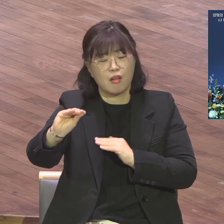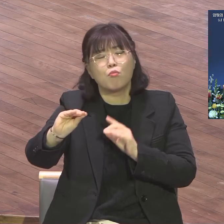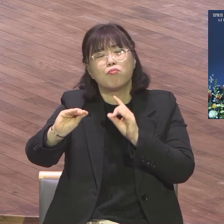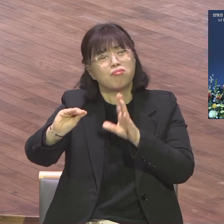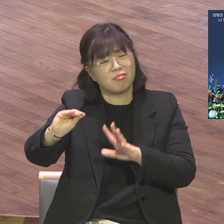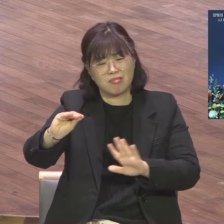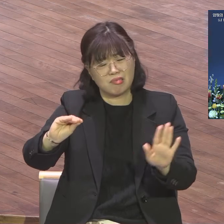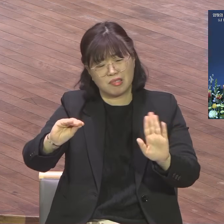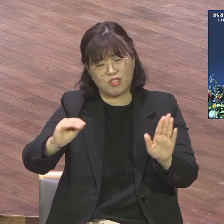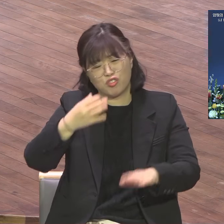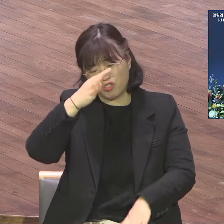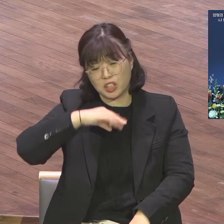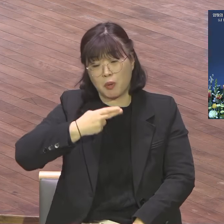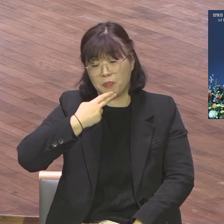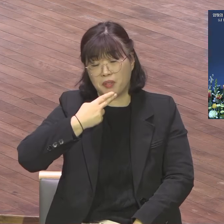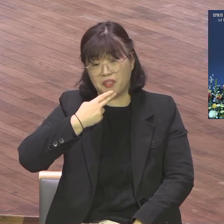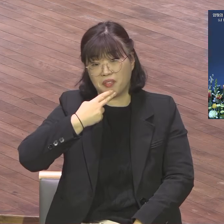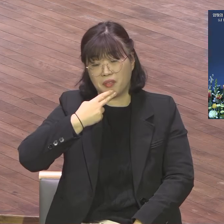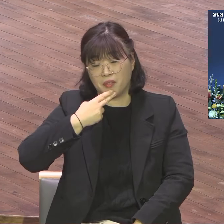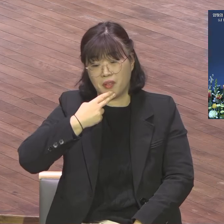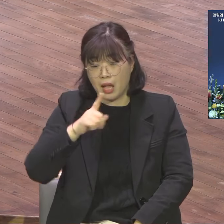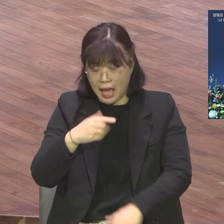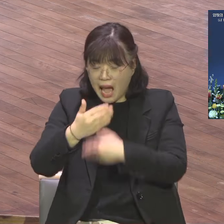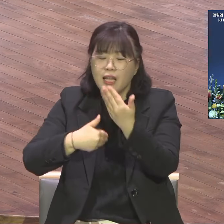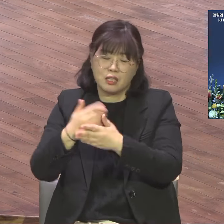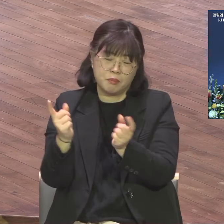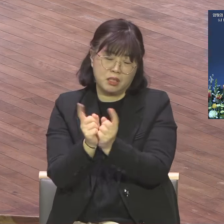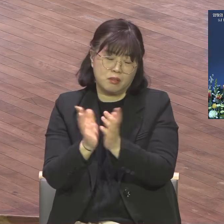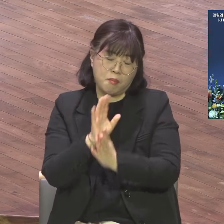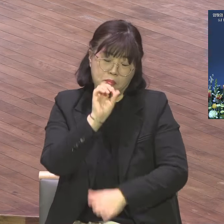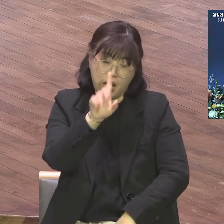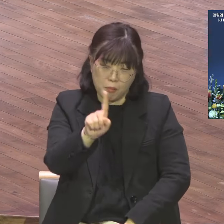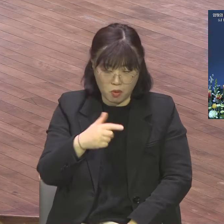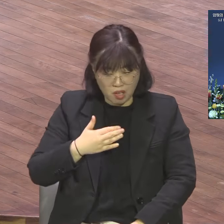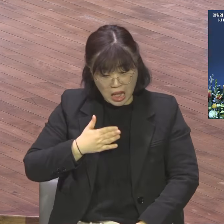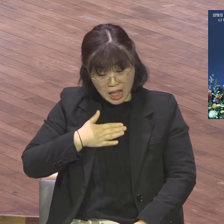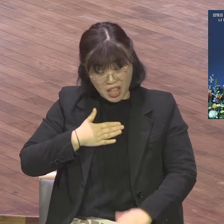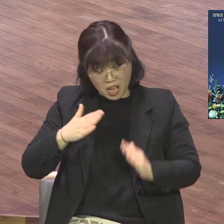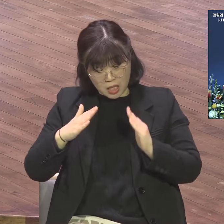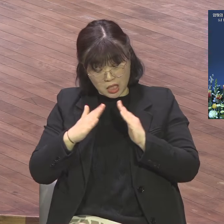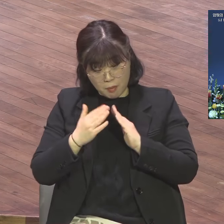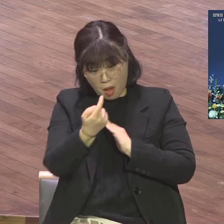뿐이니라. 내 마당만 밟을 뿐이니라.